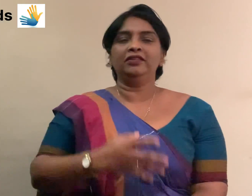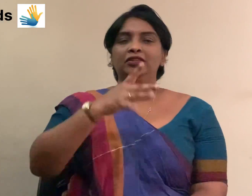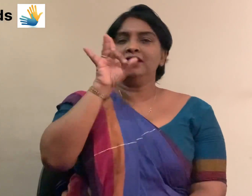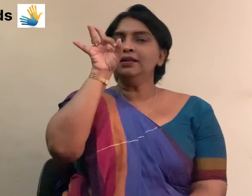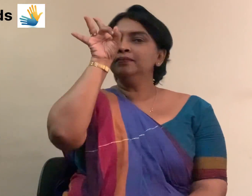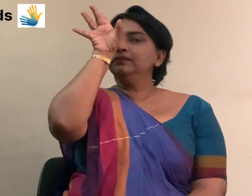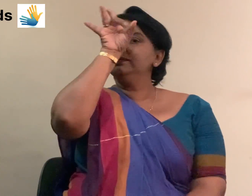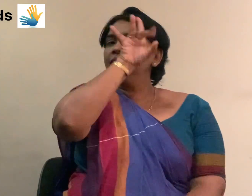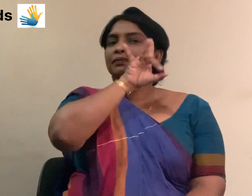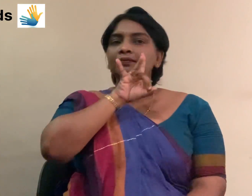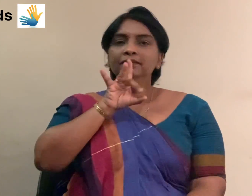ඒතකොට